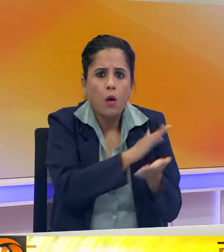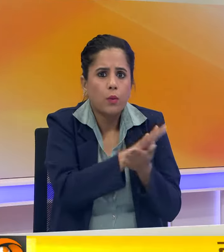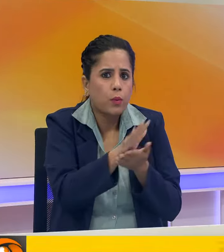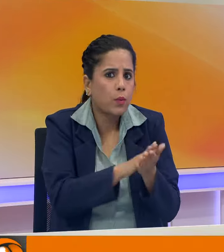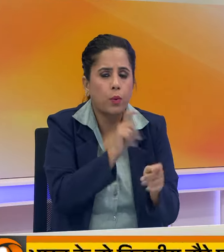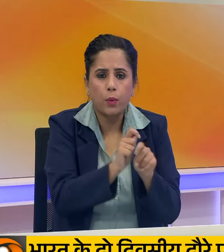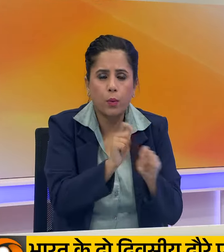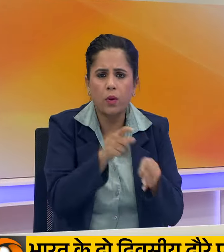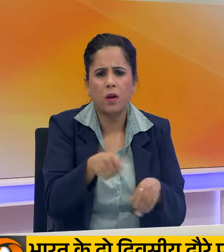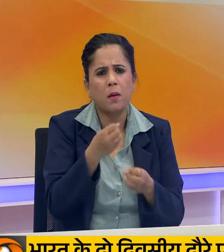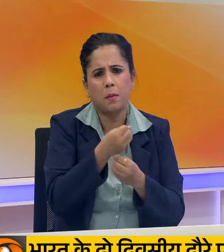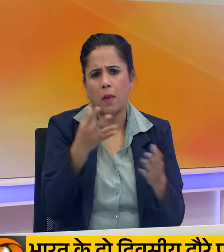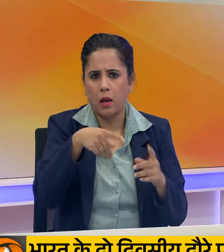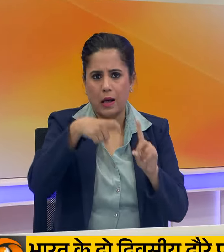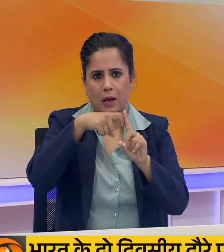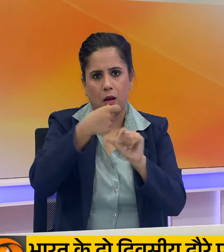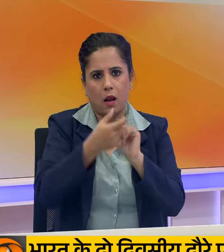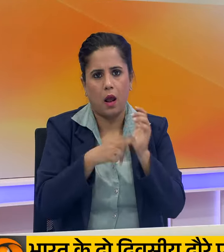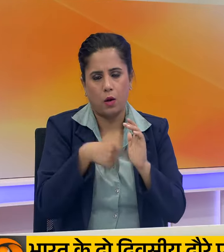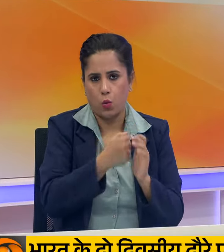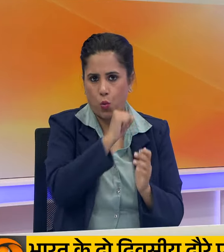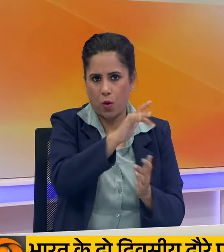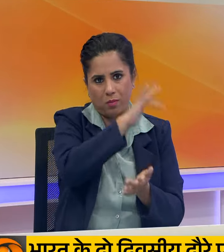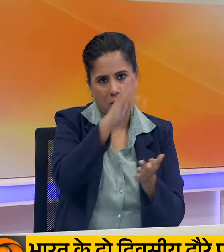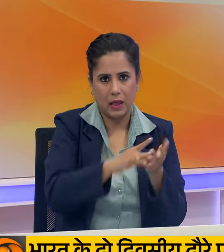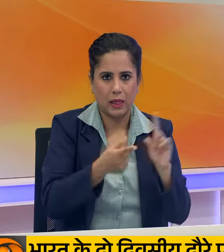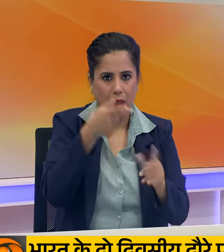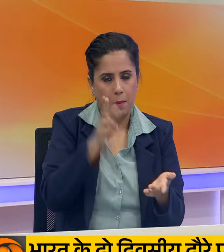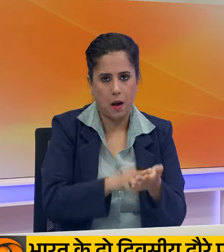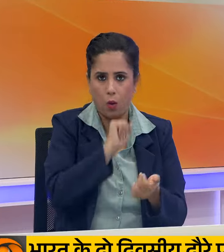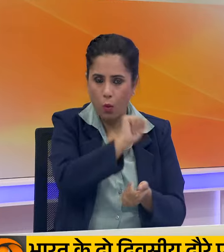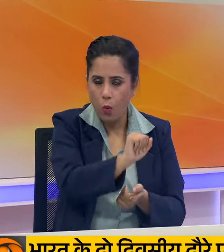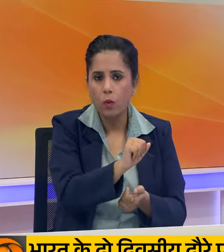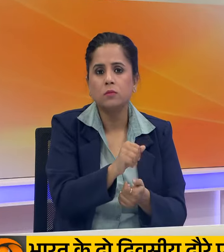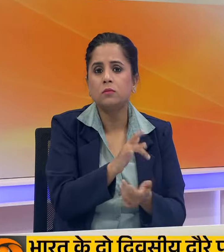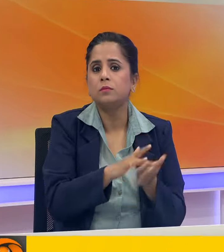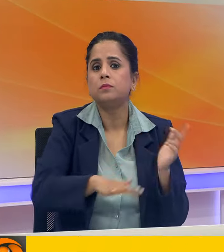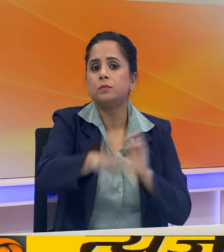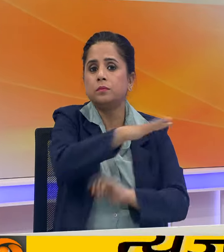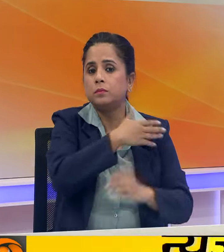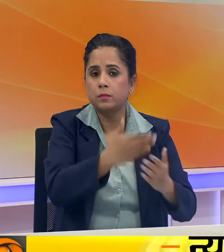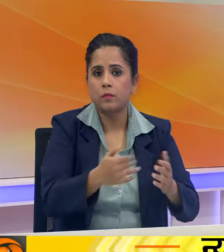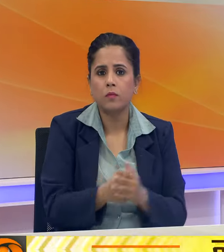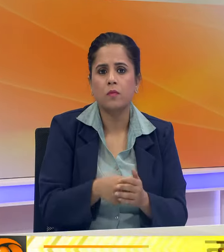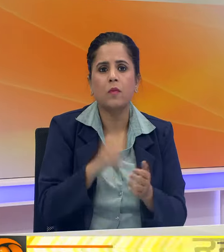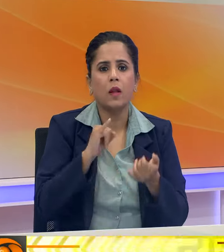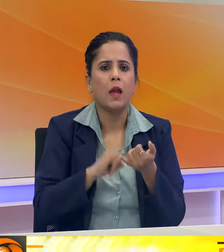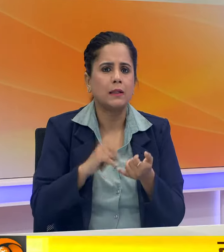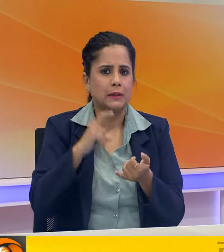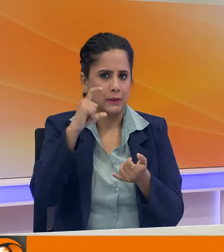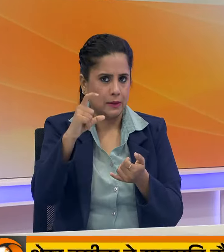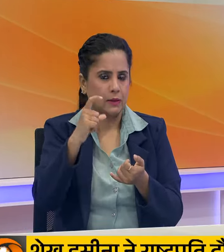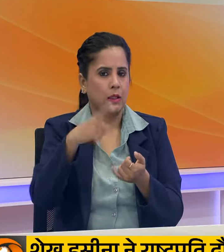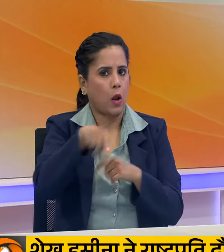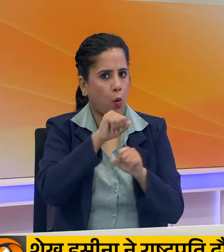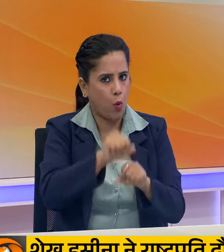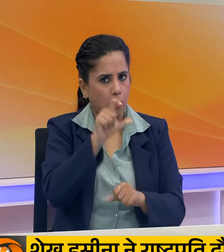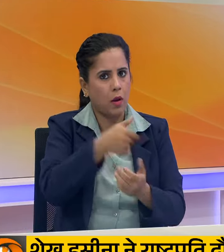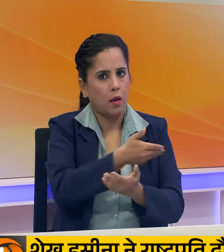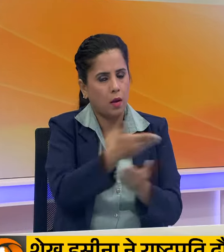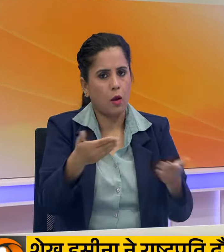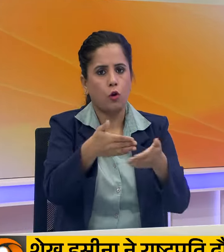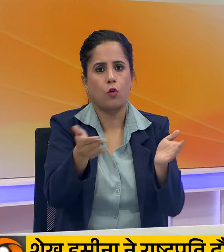करुणापुरम इलाका जो है कल कुरच का वो क्योंकि वो एससी अ अनुसूचित जाति